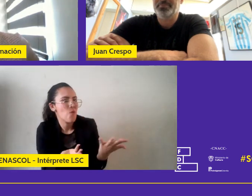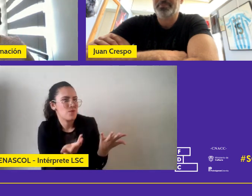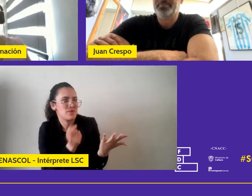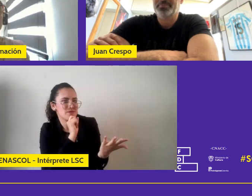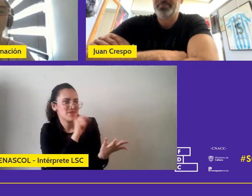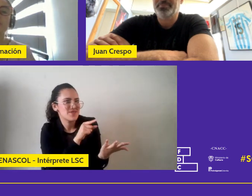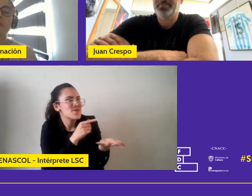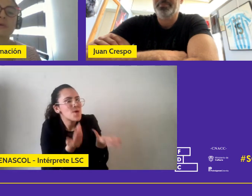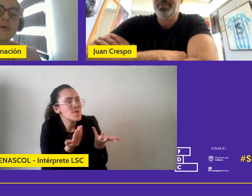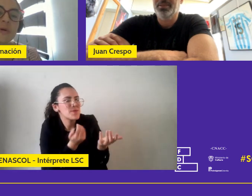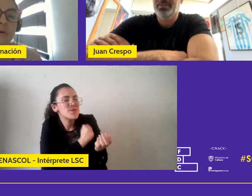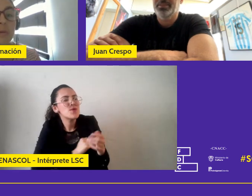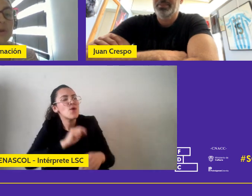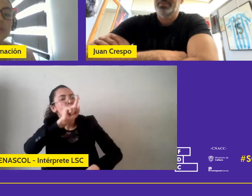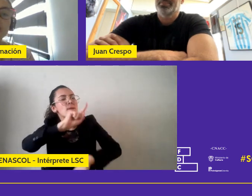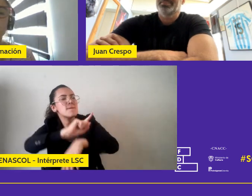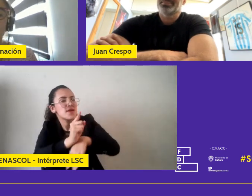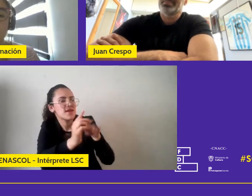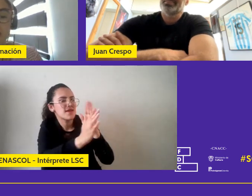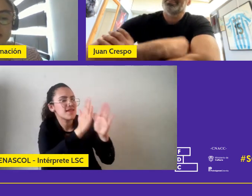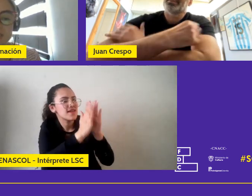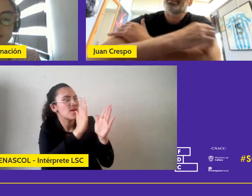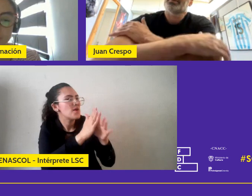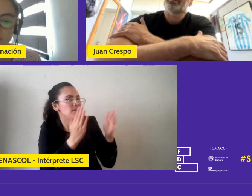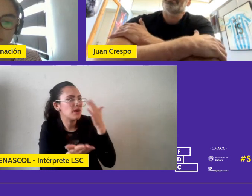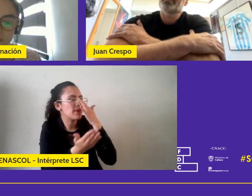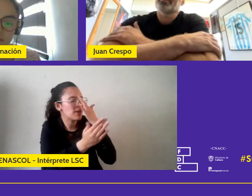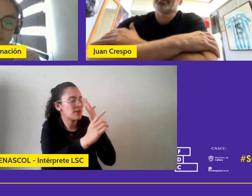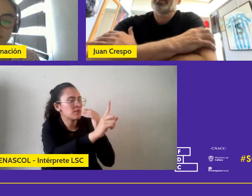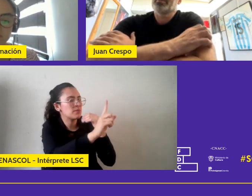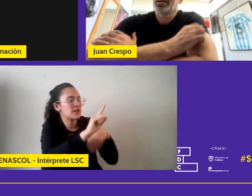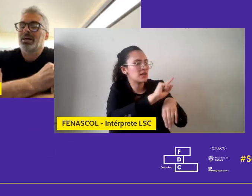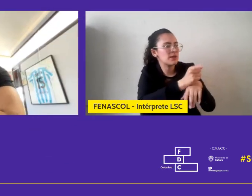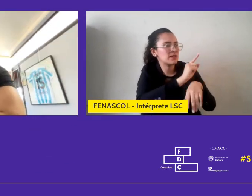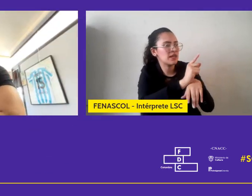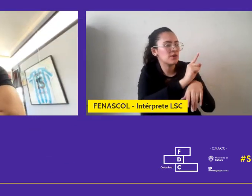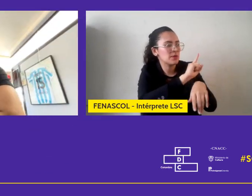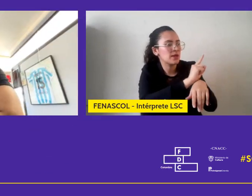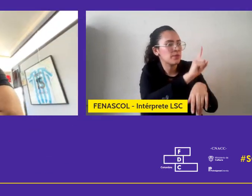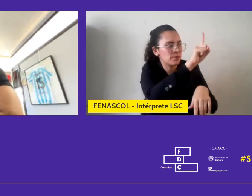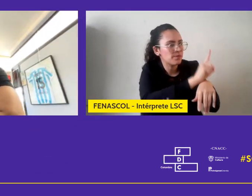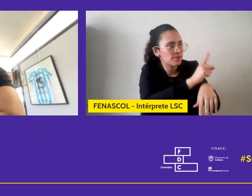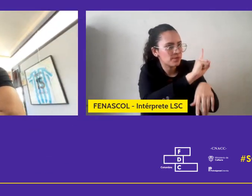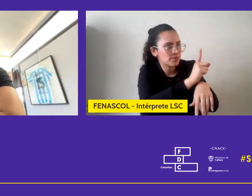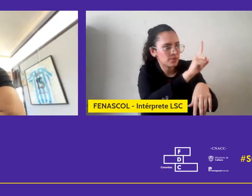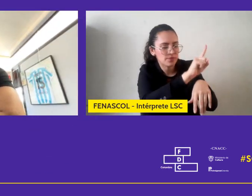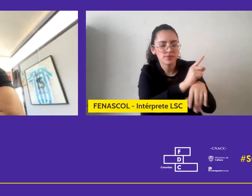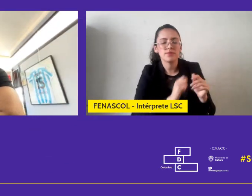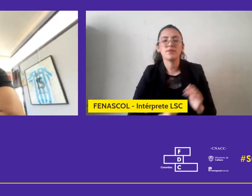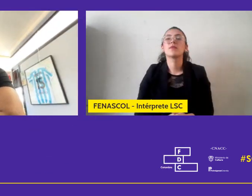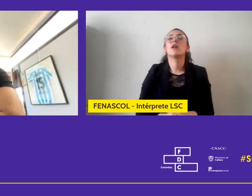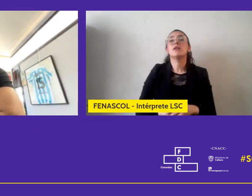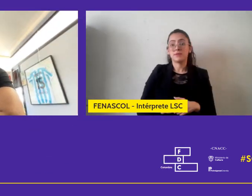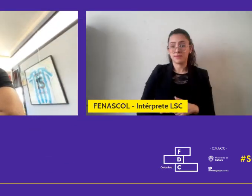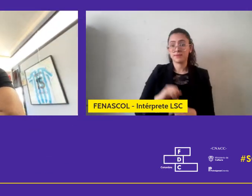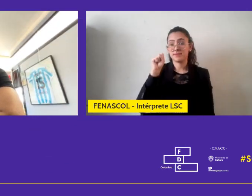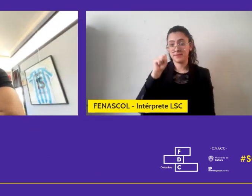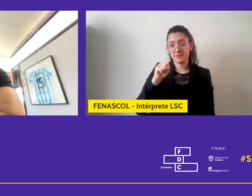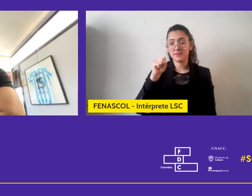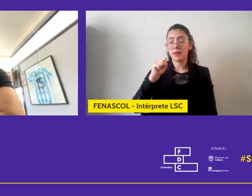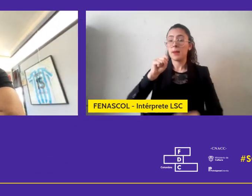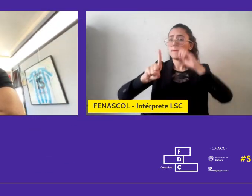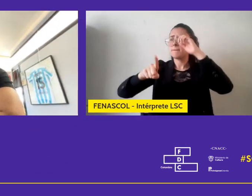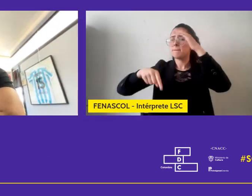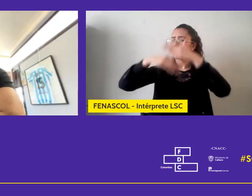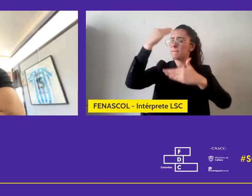en un minuto. ¿Cómo lo dirías? ¿Cómo harías ese resumen? Mira, los primeros pasos que daría